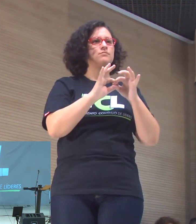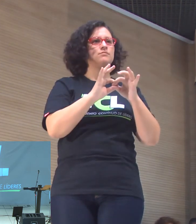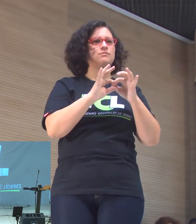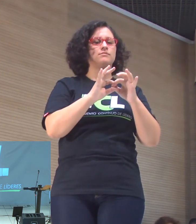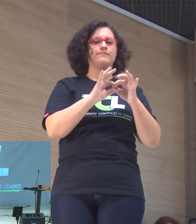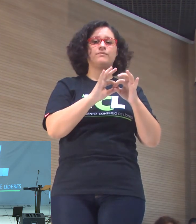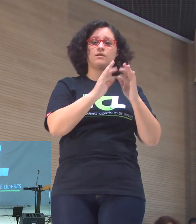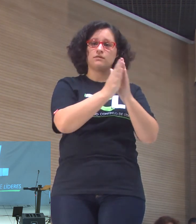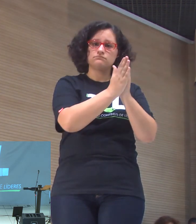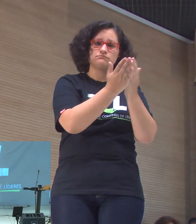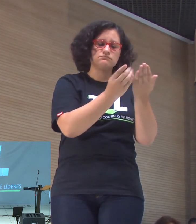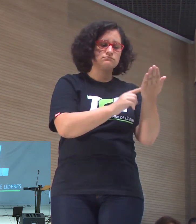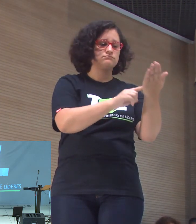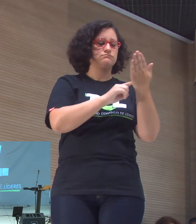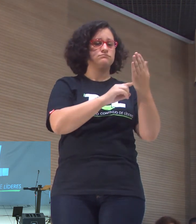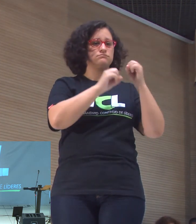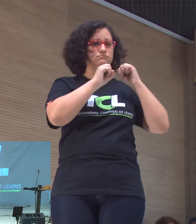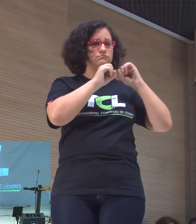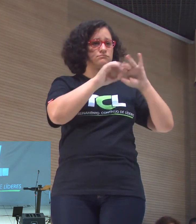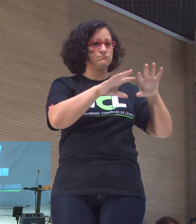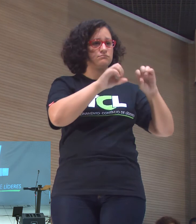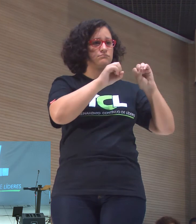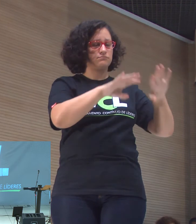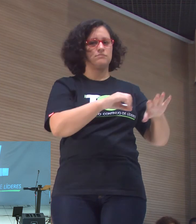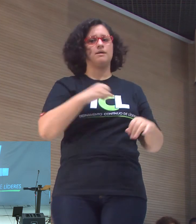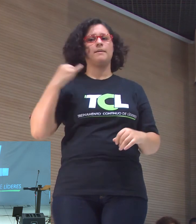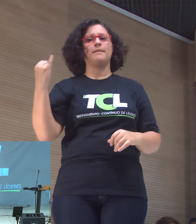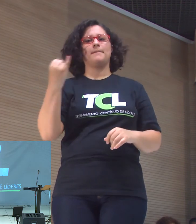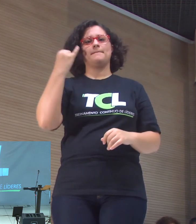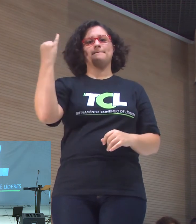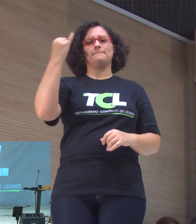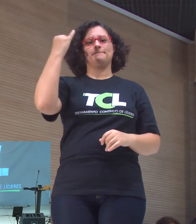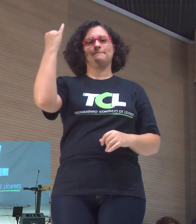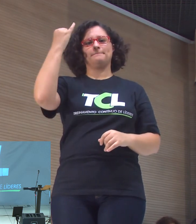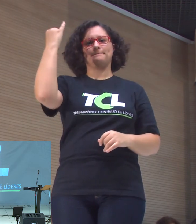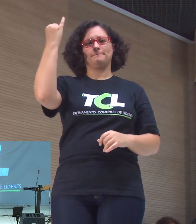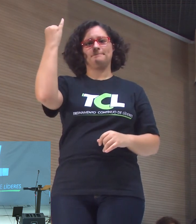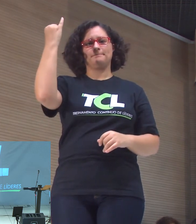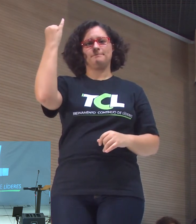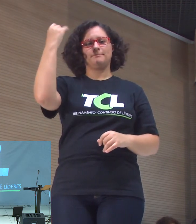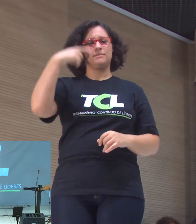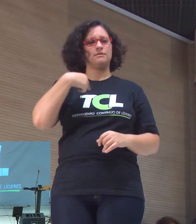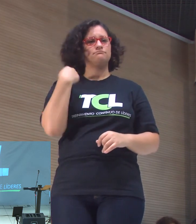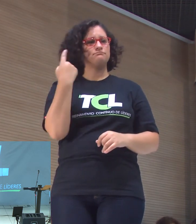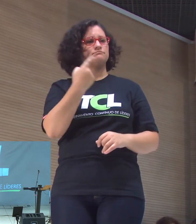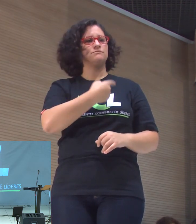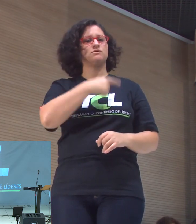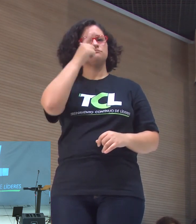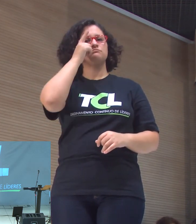Portanto, ensino bíblico é essencial para que nós